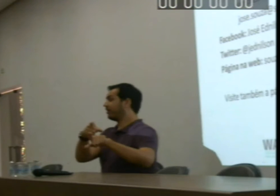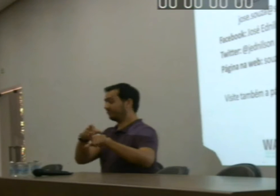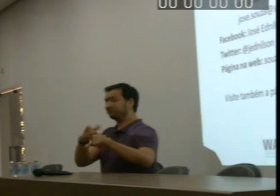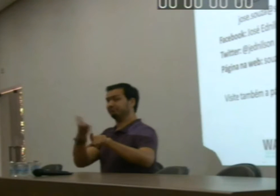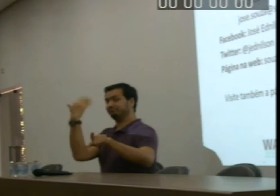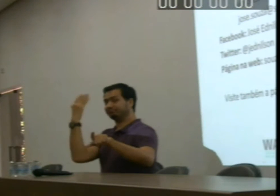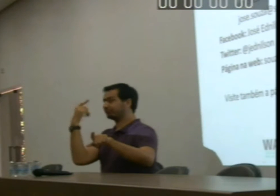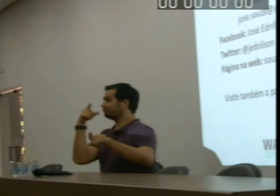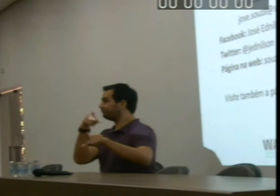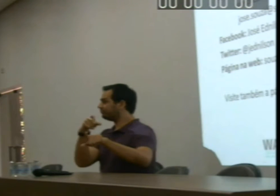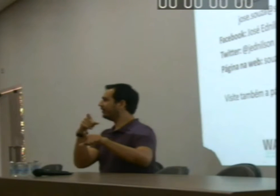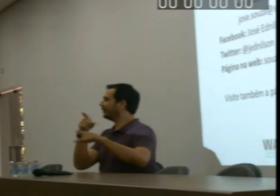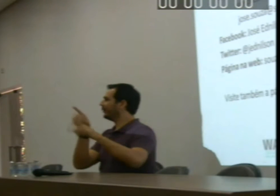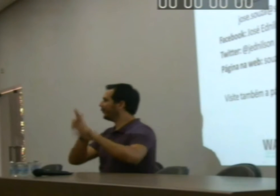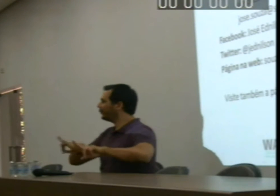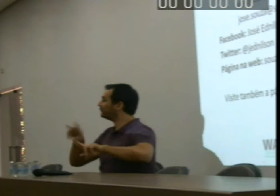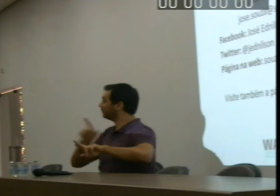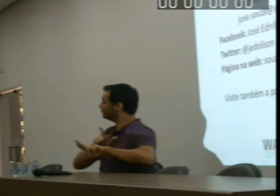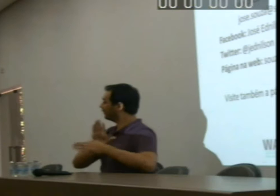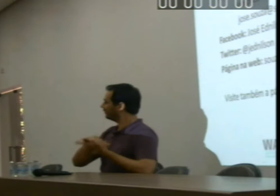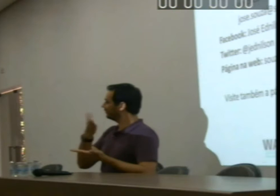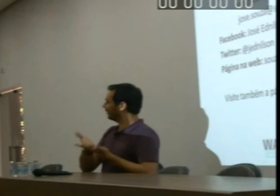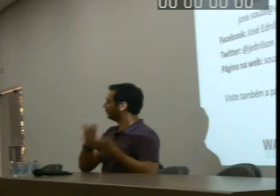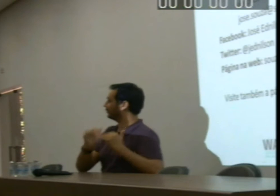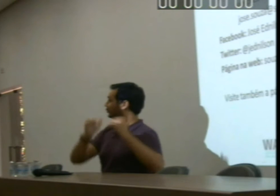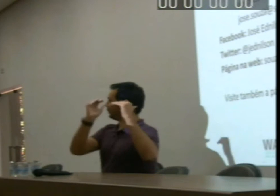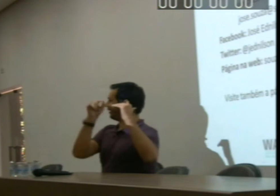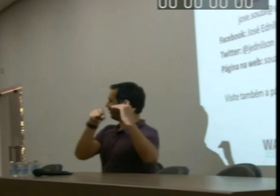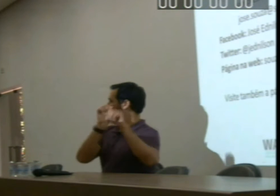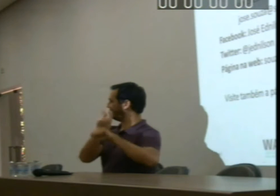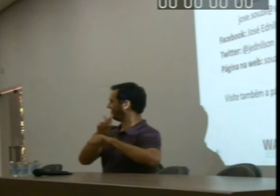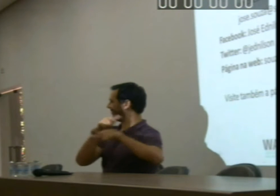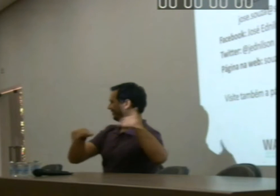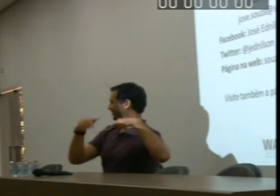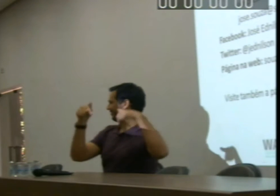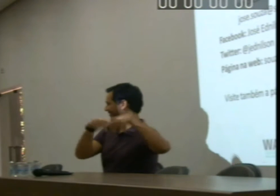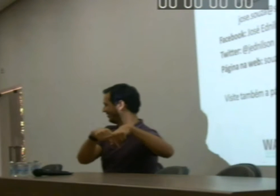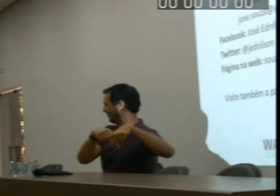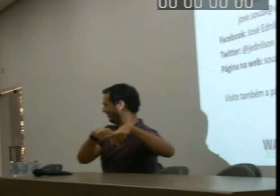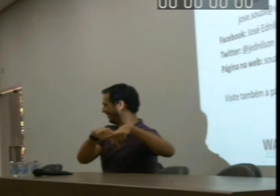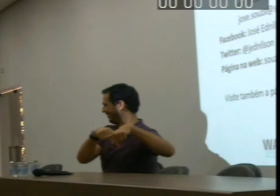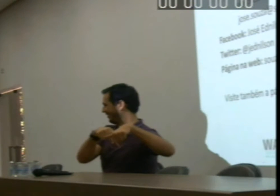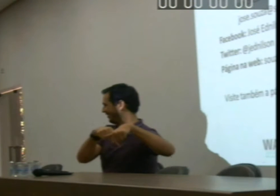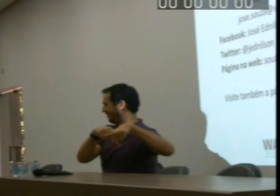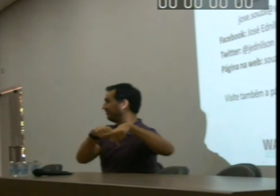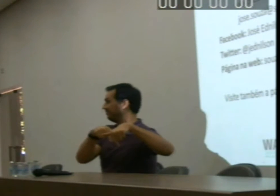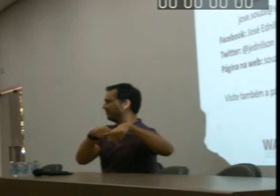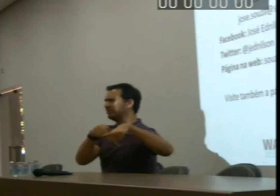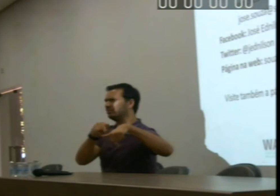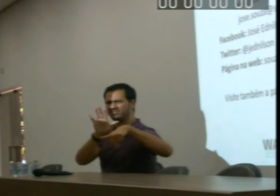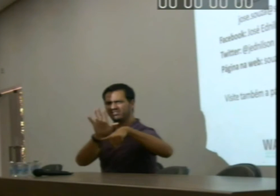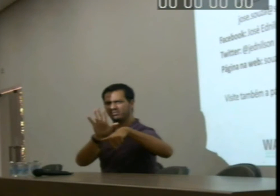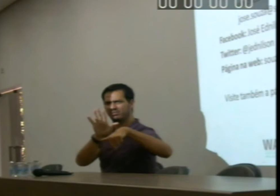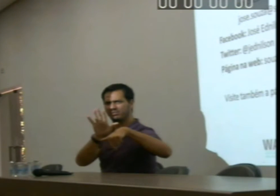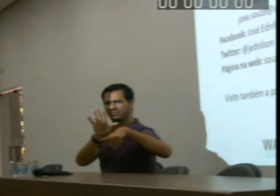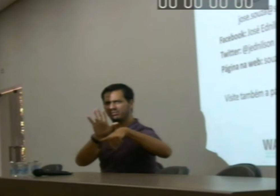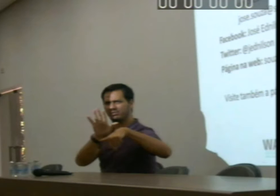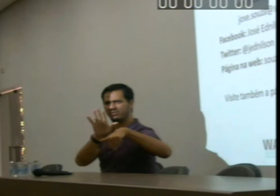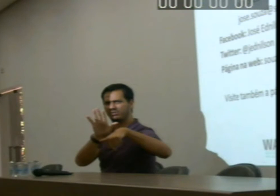problemática que ele tá né representando ele tá com Inter n questão da vaga para nível